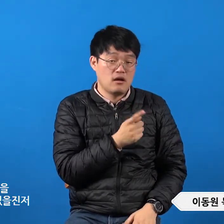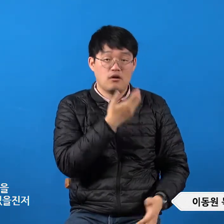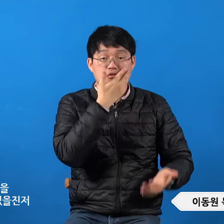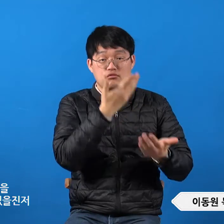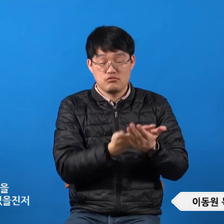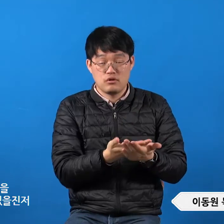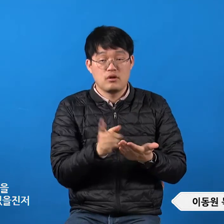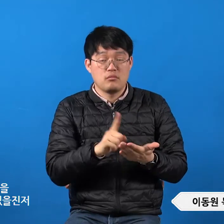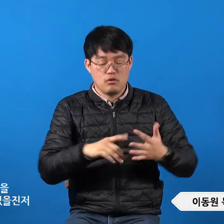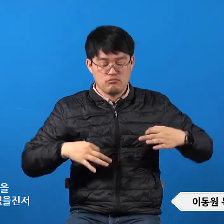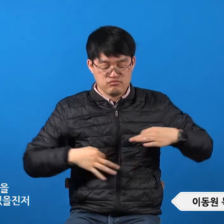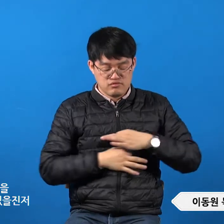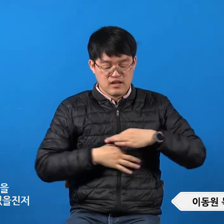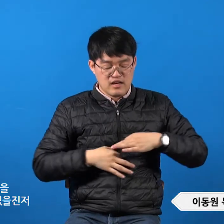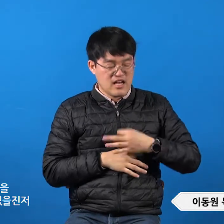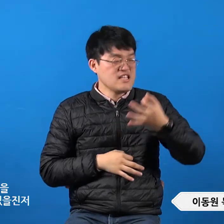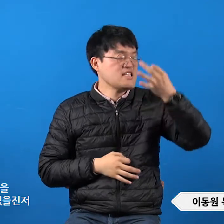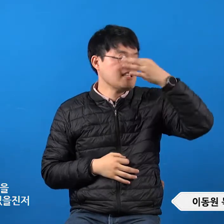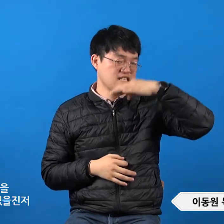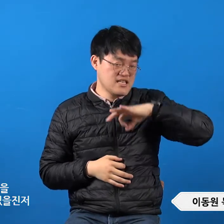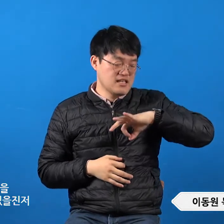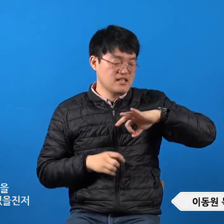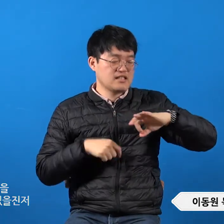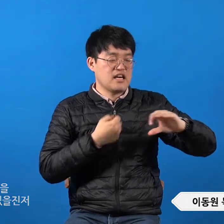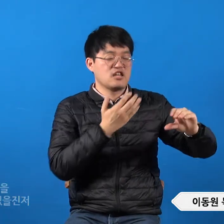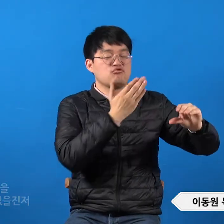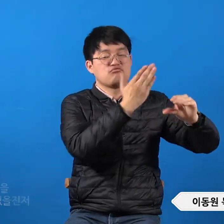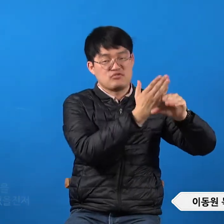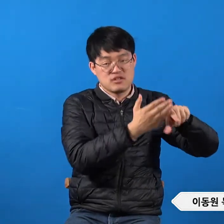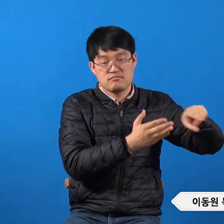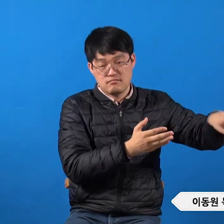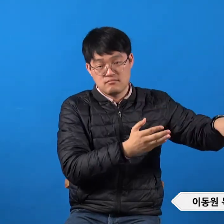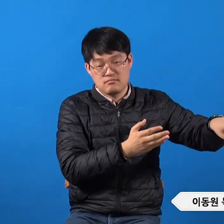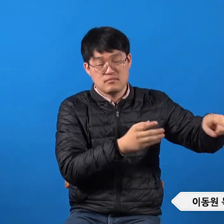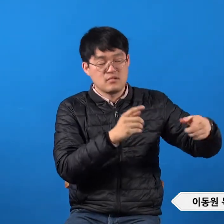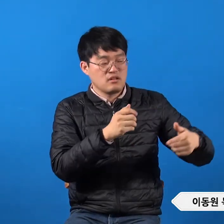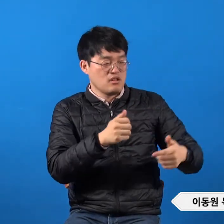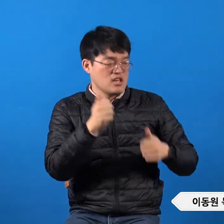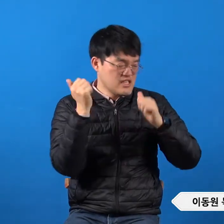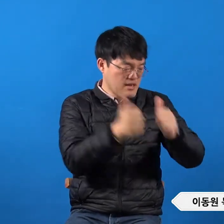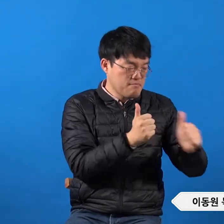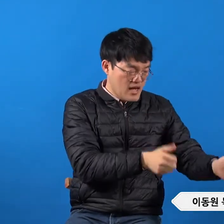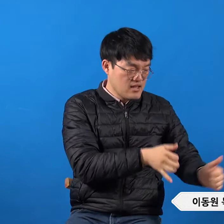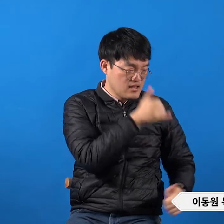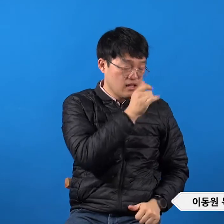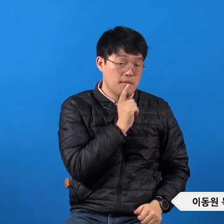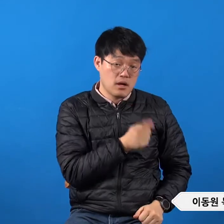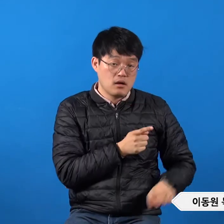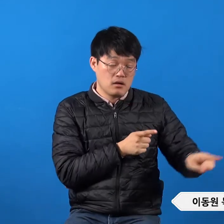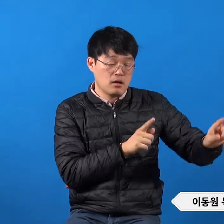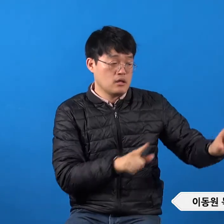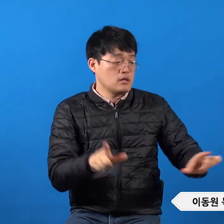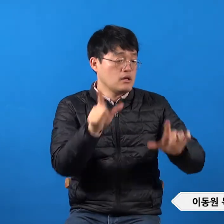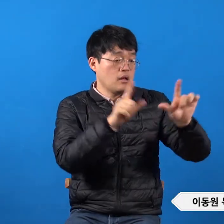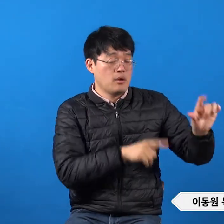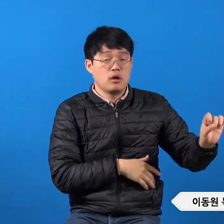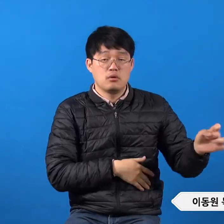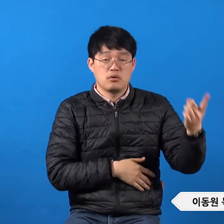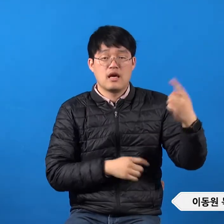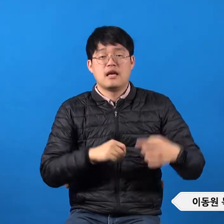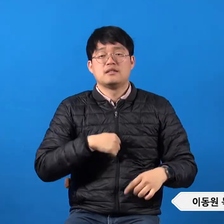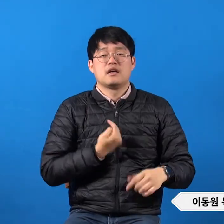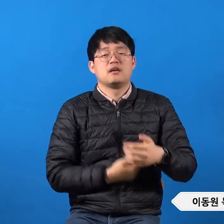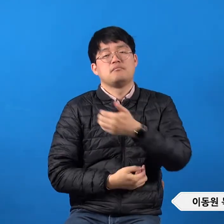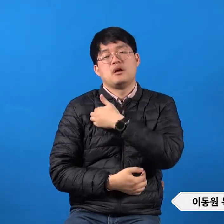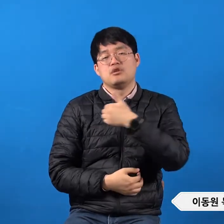강조된 중요한 단어는 부당한 이익이란 단어입니다. 부당한 이익. 그의 삶의 동기는